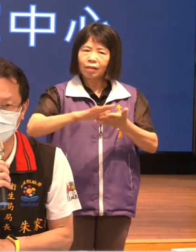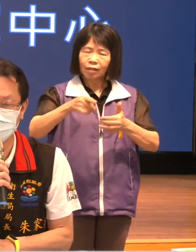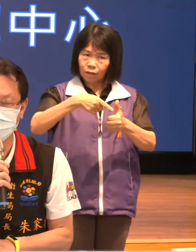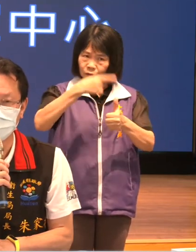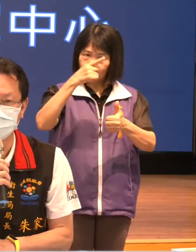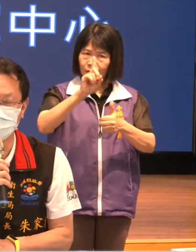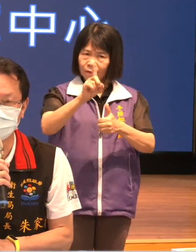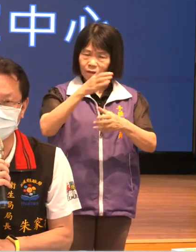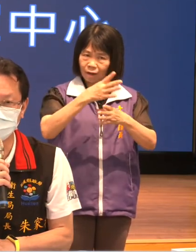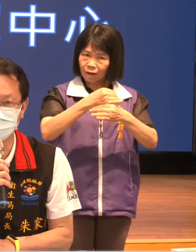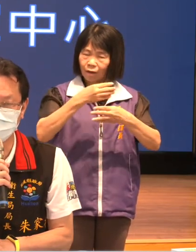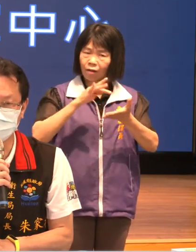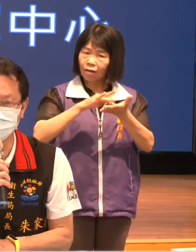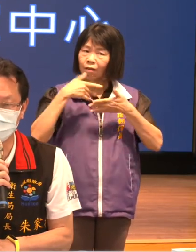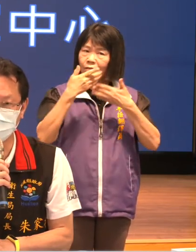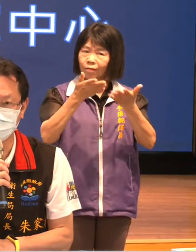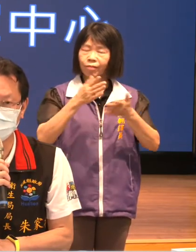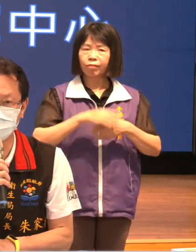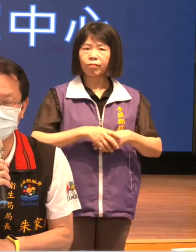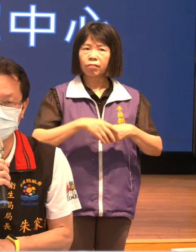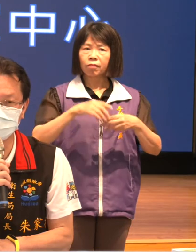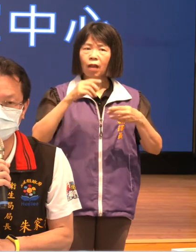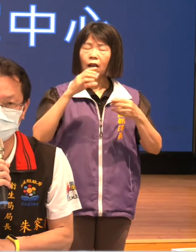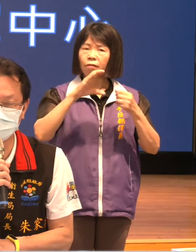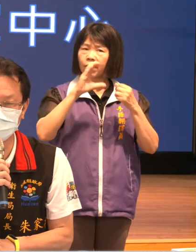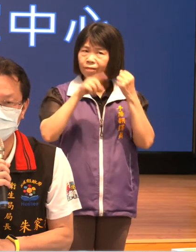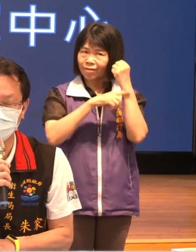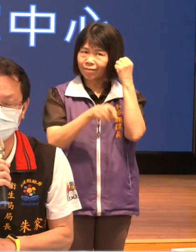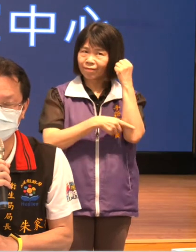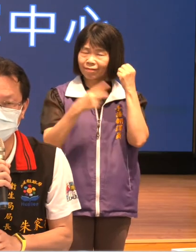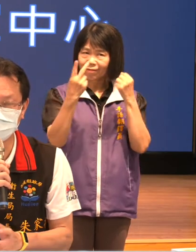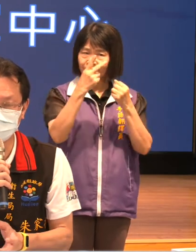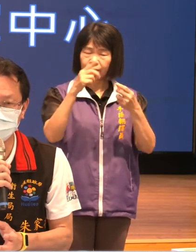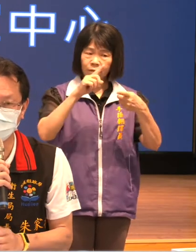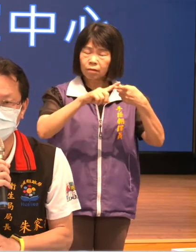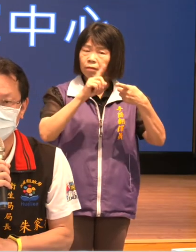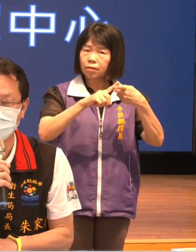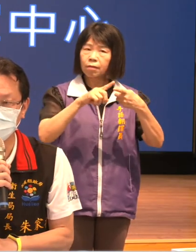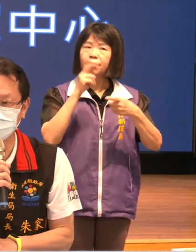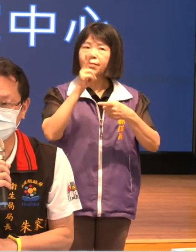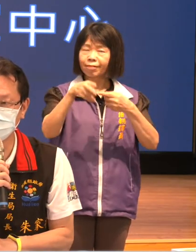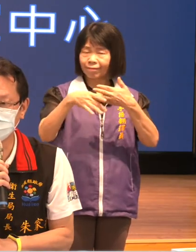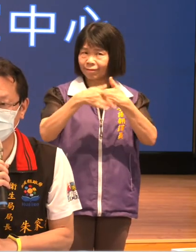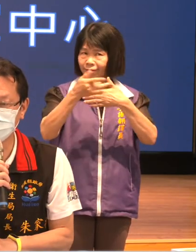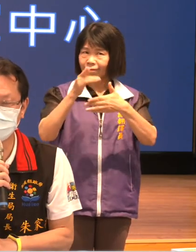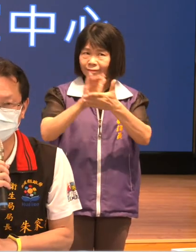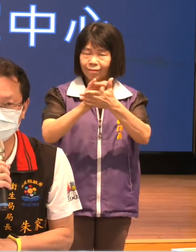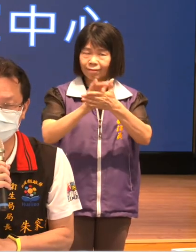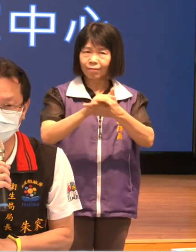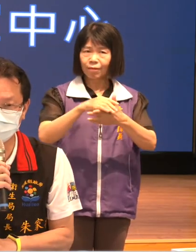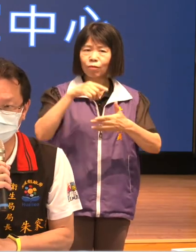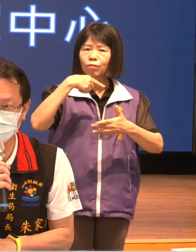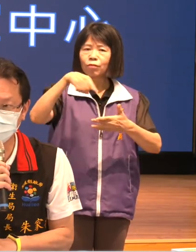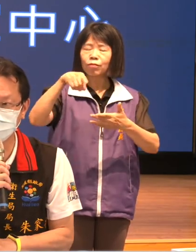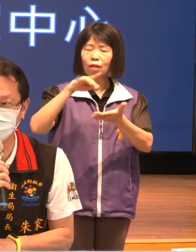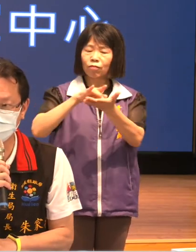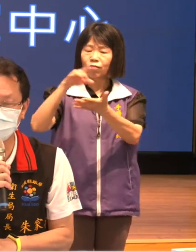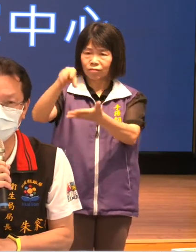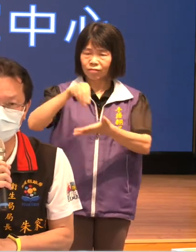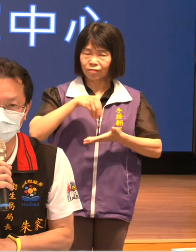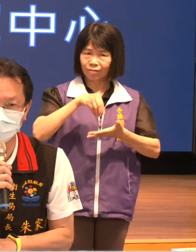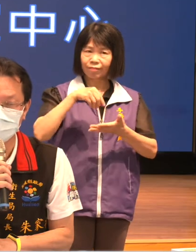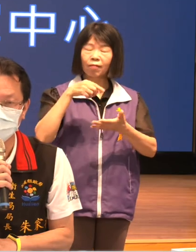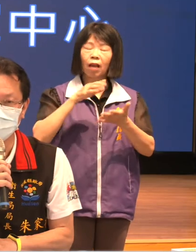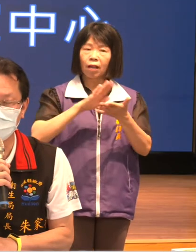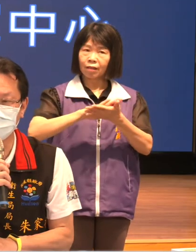给你那怎么有两种方法，你可以请你的乡亲请你的亲友去他们中医诊所去领取清